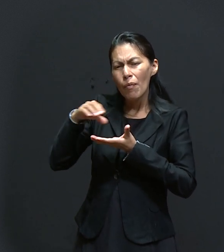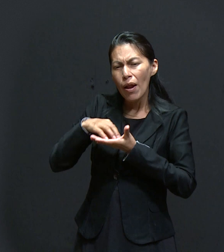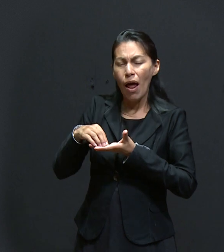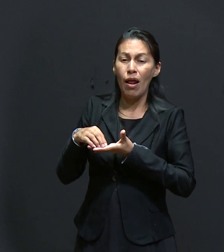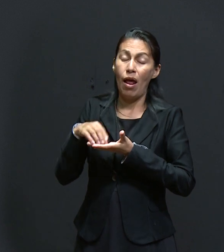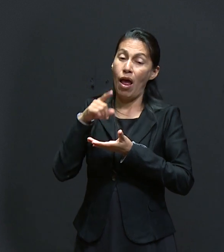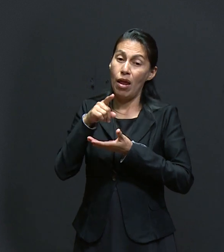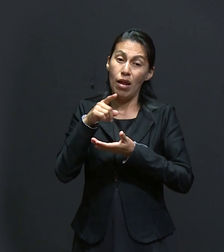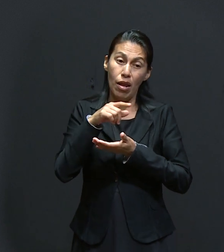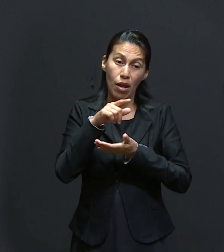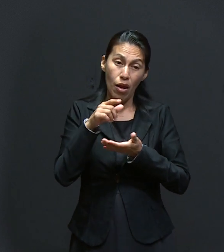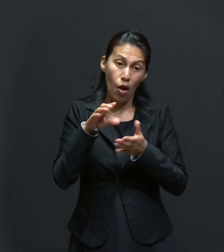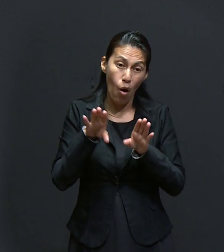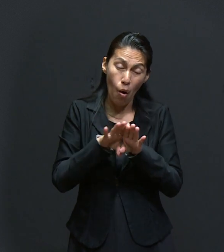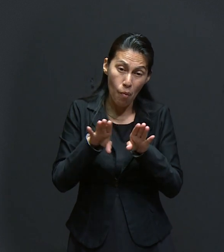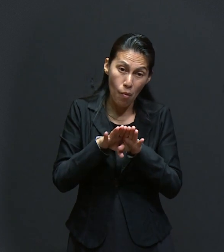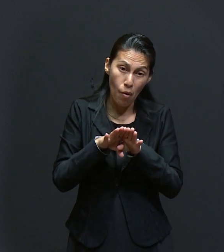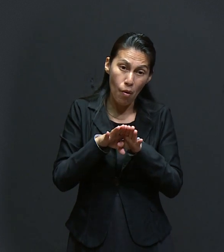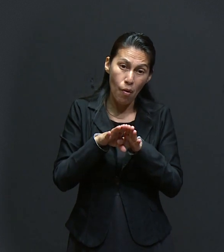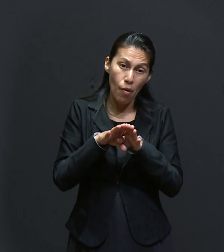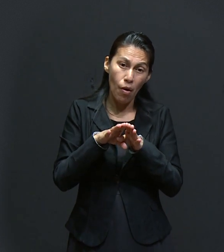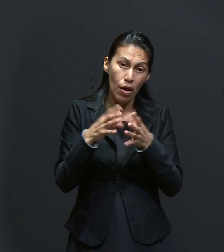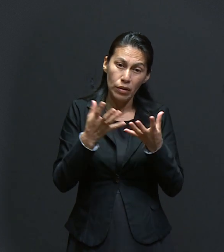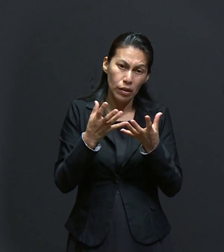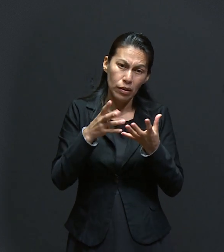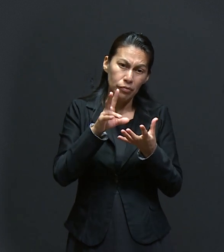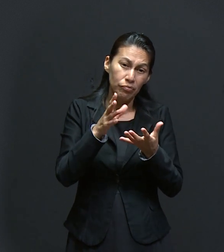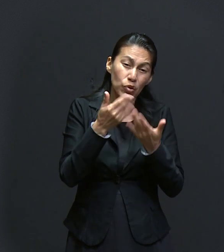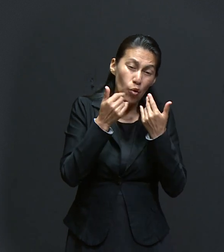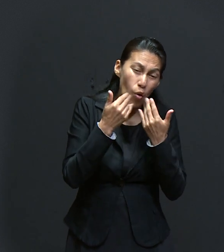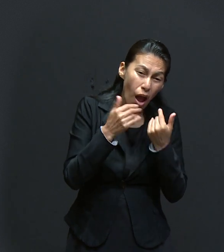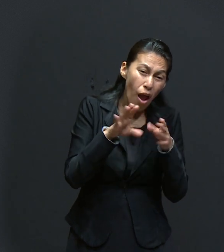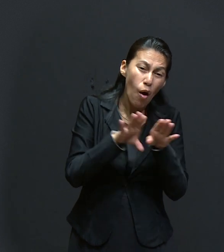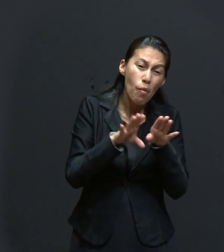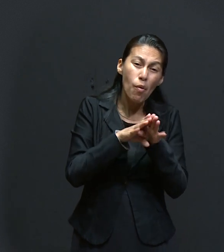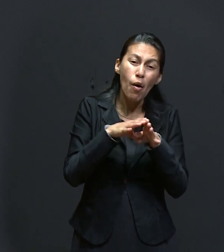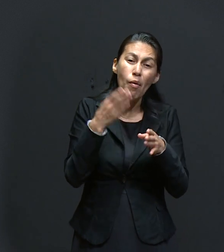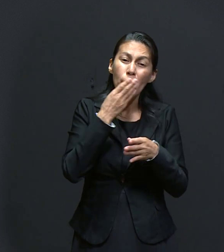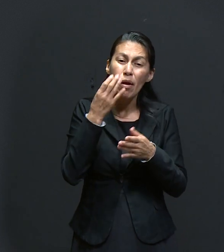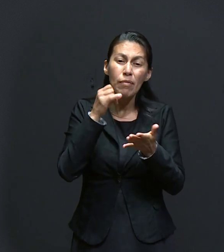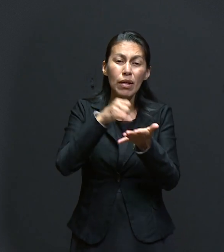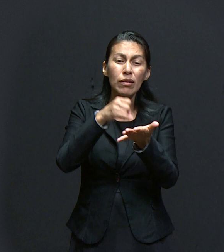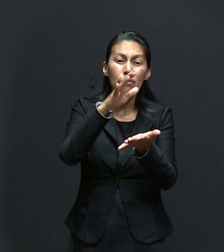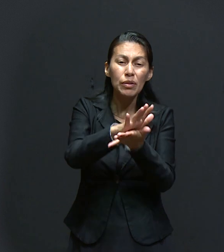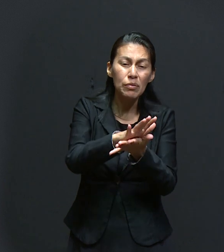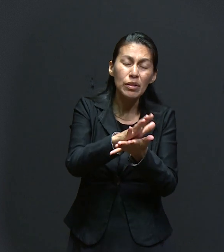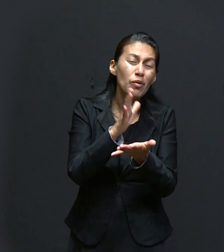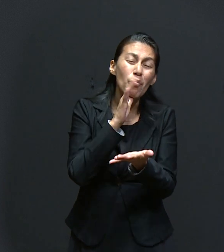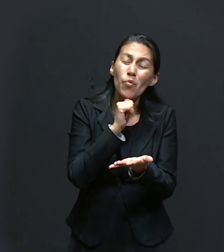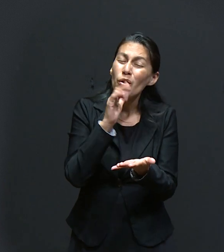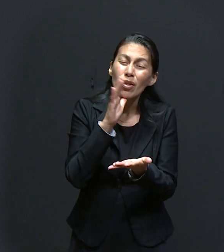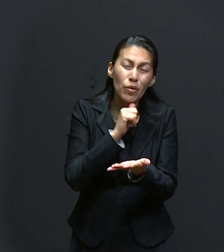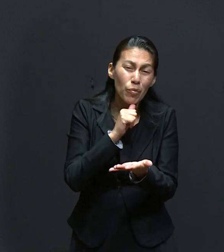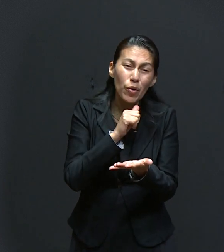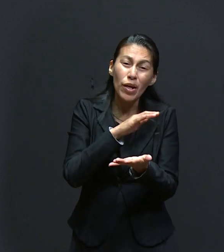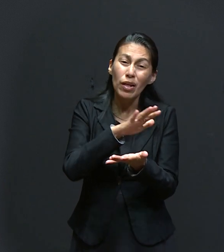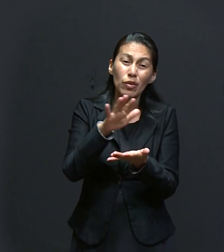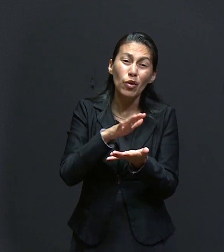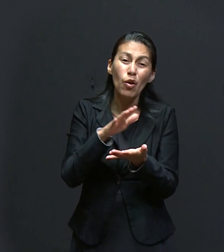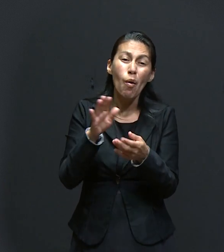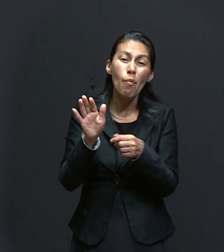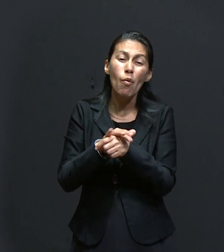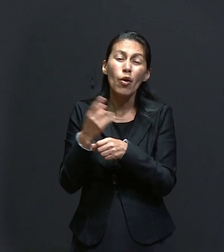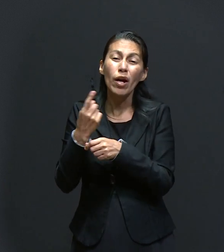porque en ucrania actualmente no hay forma de publicar no hay condiciones pero eso pero algo quedaba en en bodegas entonces podría primero